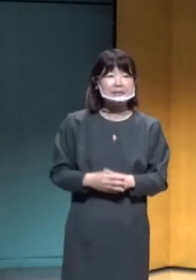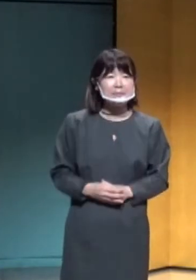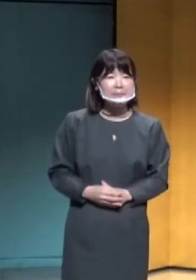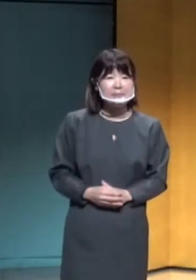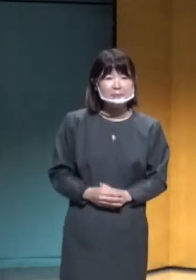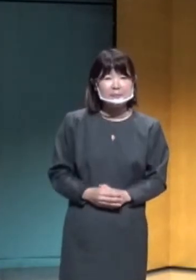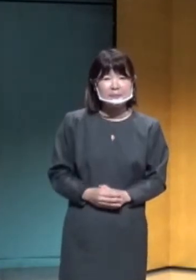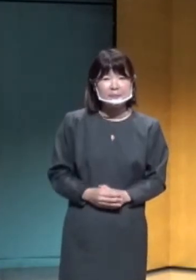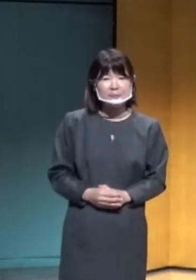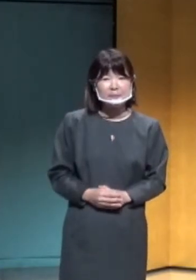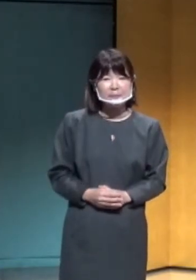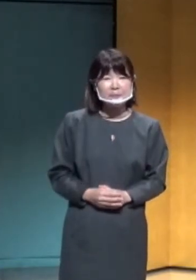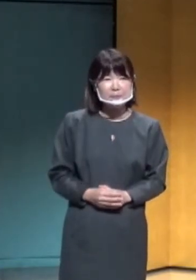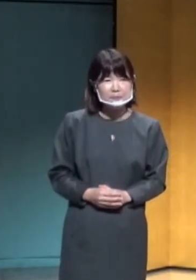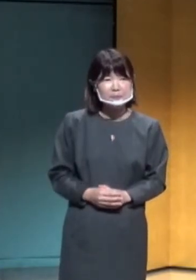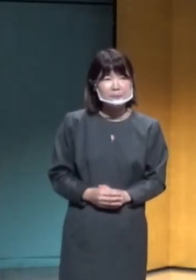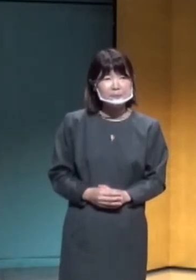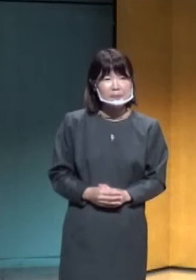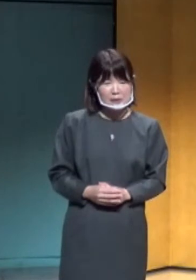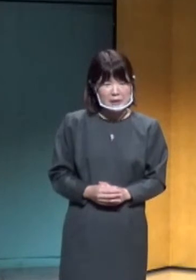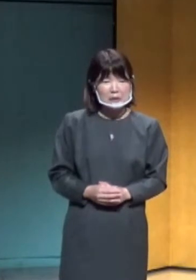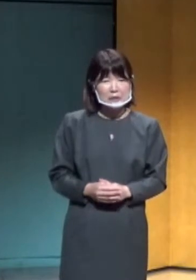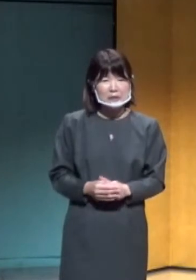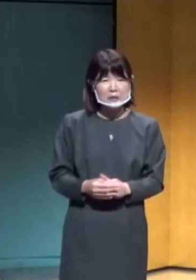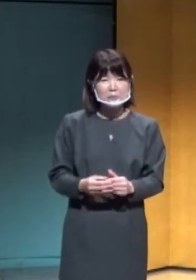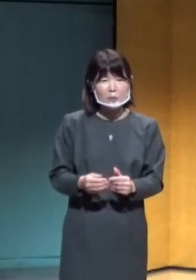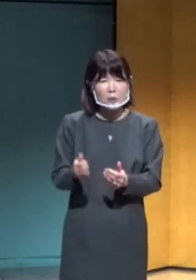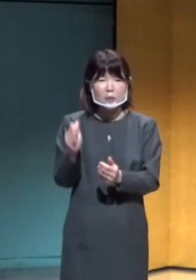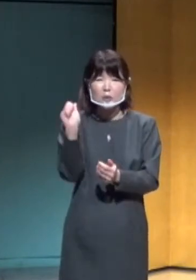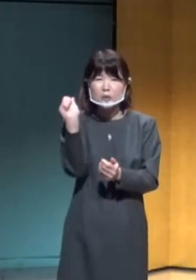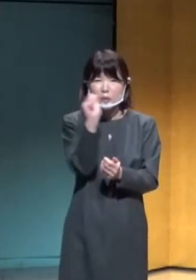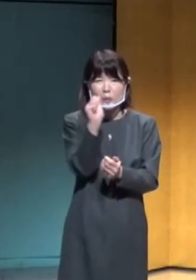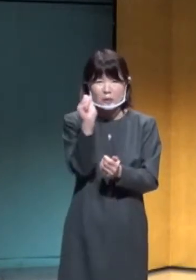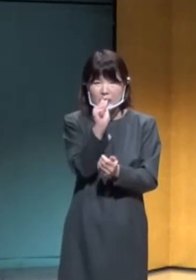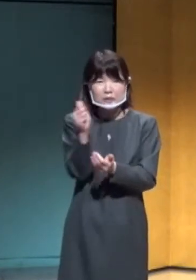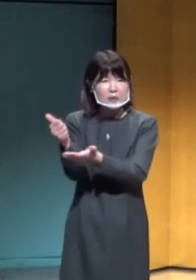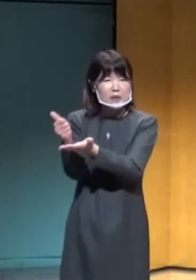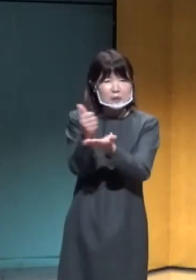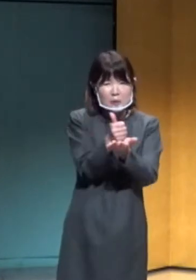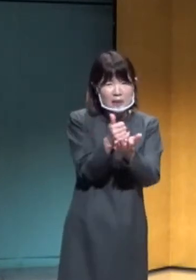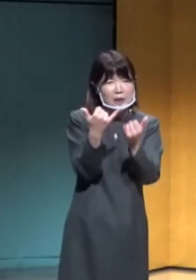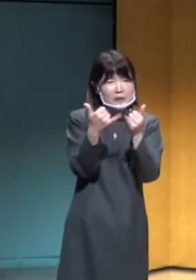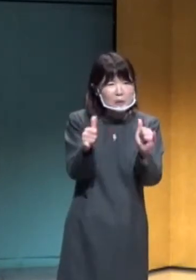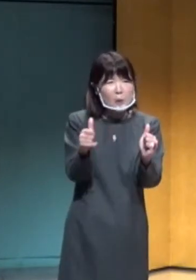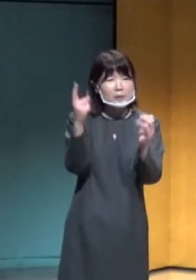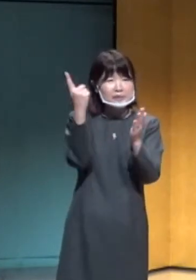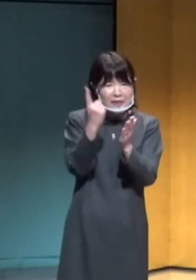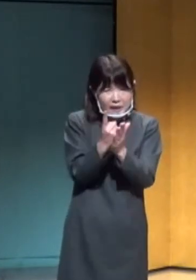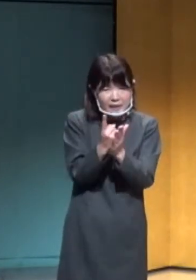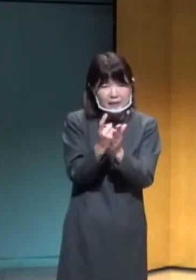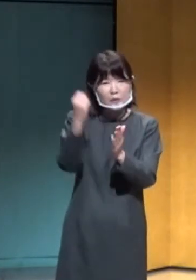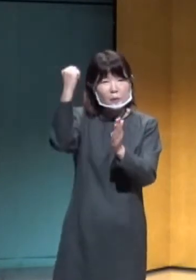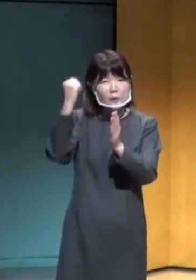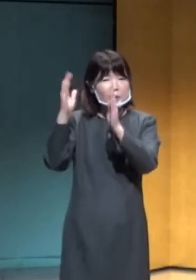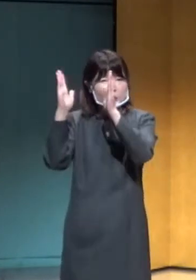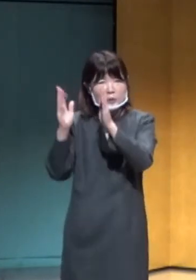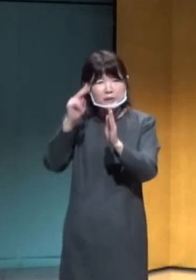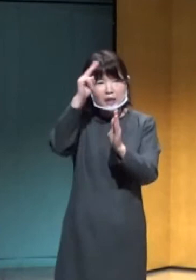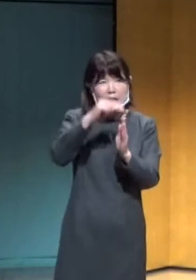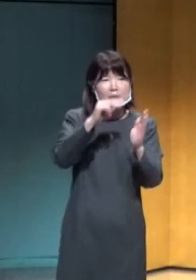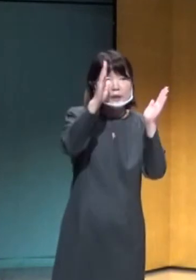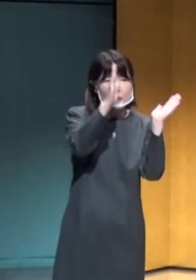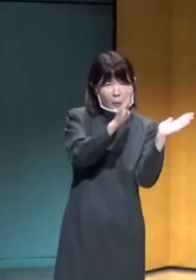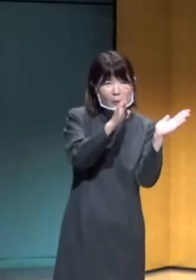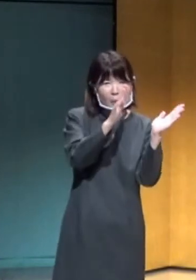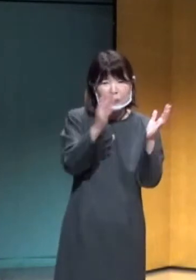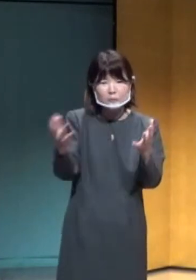当に人数の制限、そして、一部二部、この席は二部の席